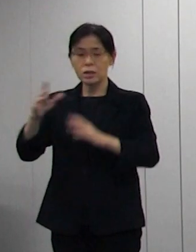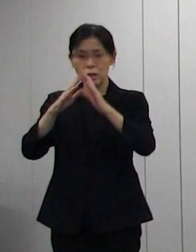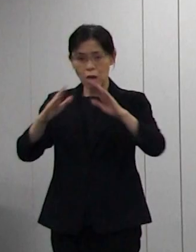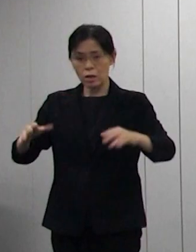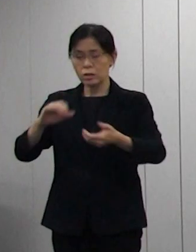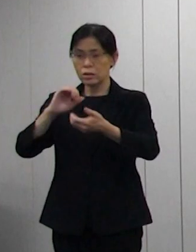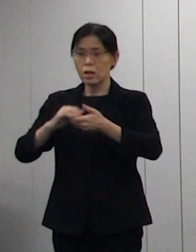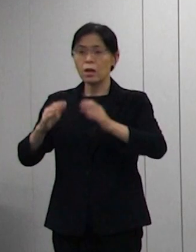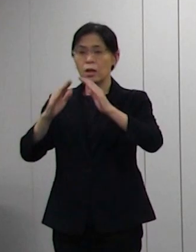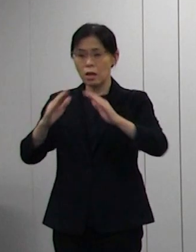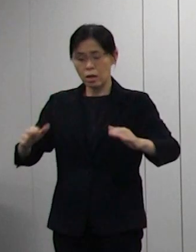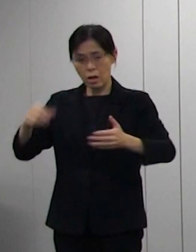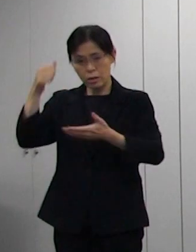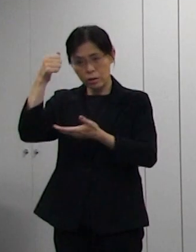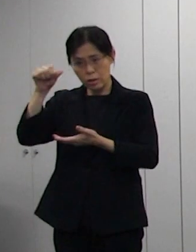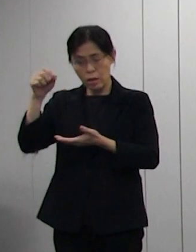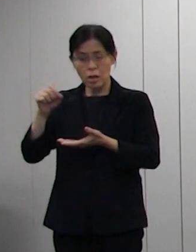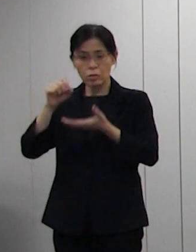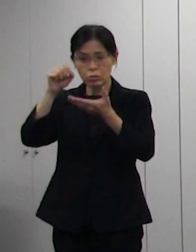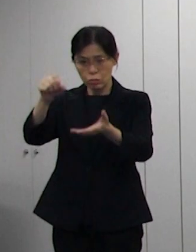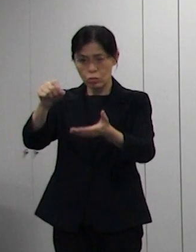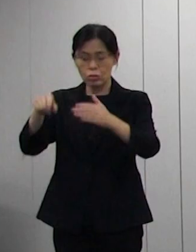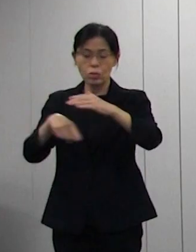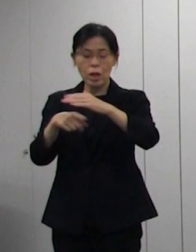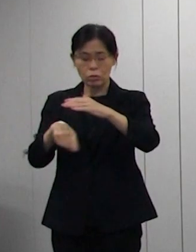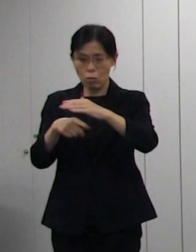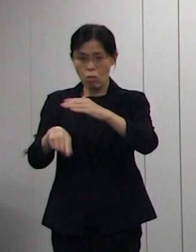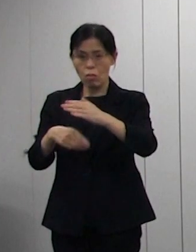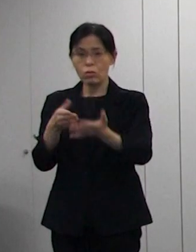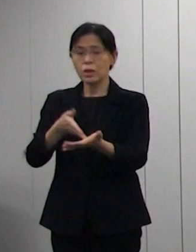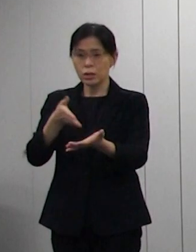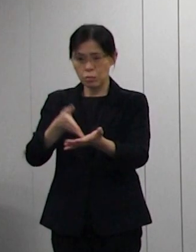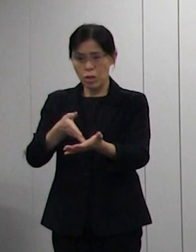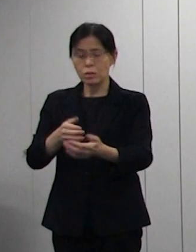に提出する議案の概要について説明をいたします。